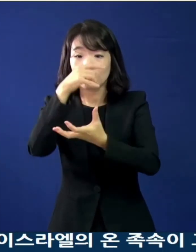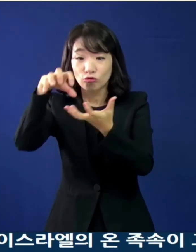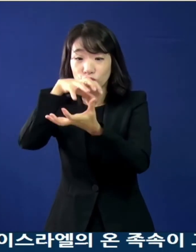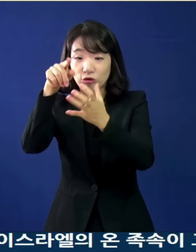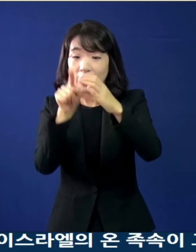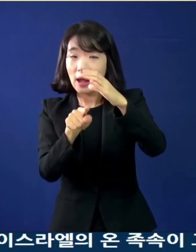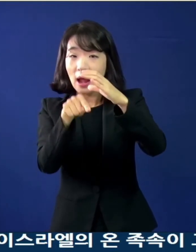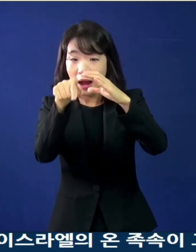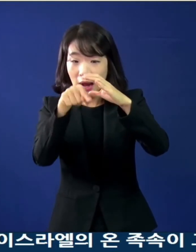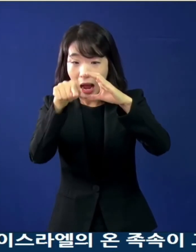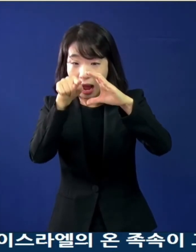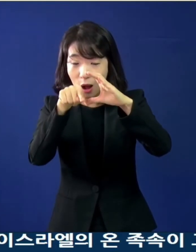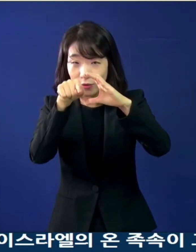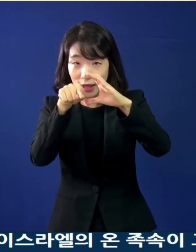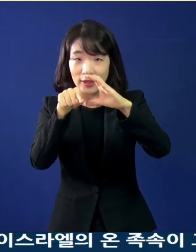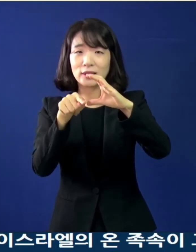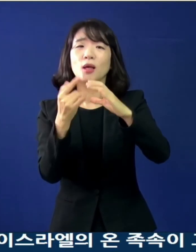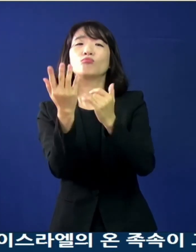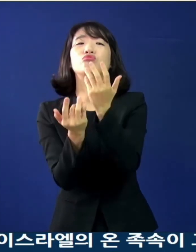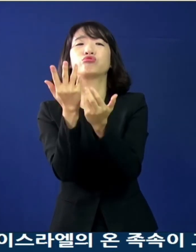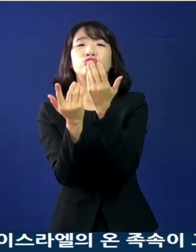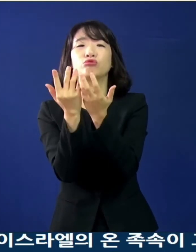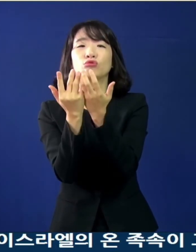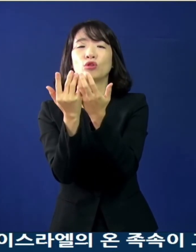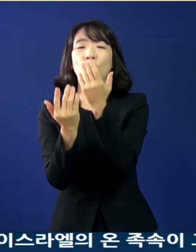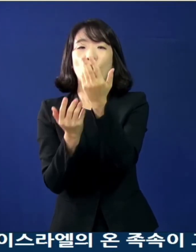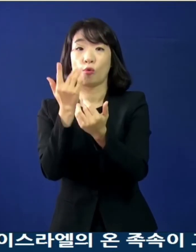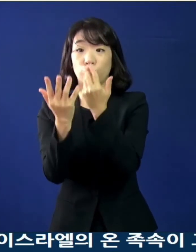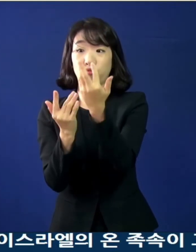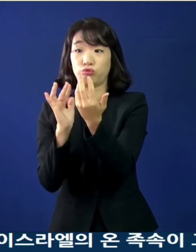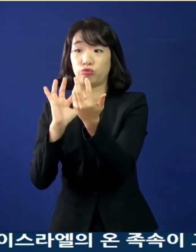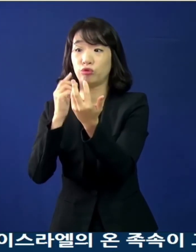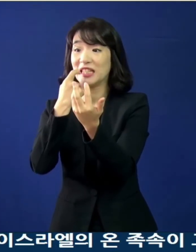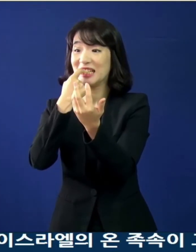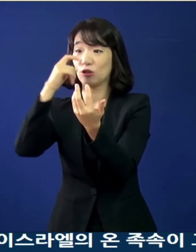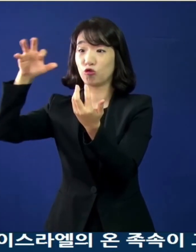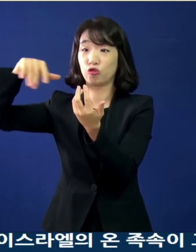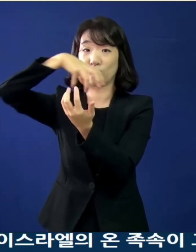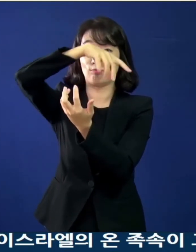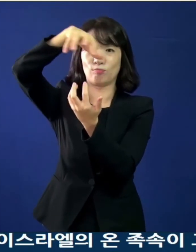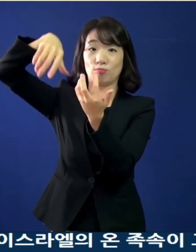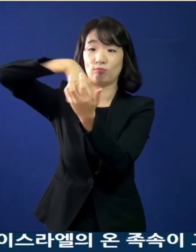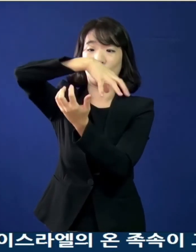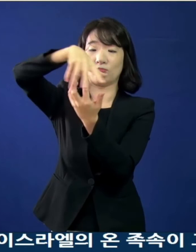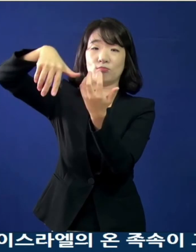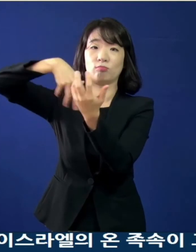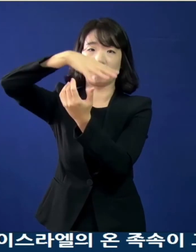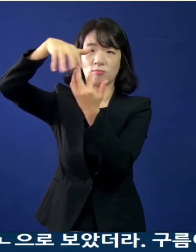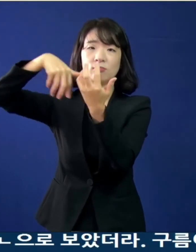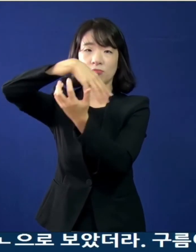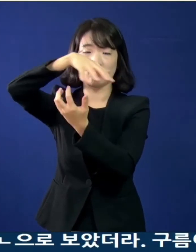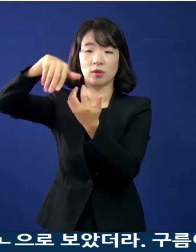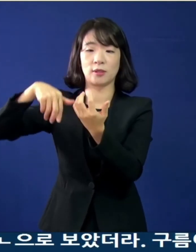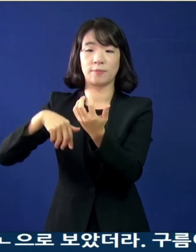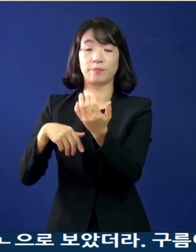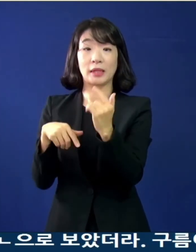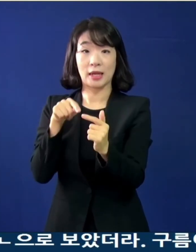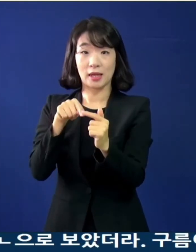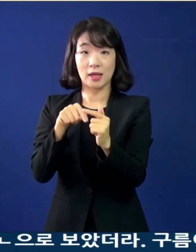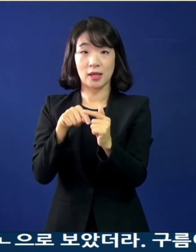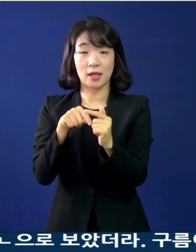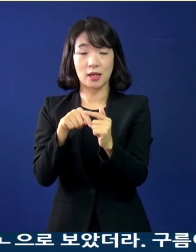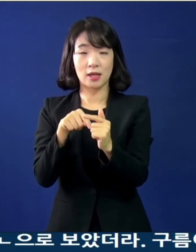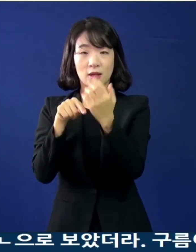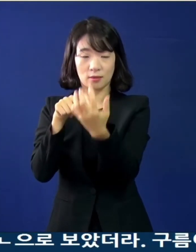겁니다. 그래서 구름 기둥, 불 기둥, 이거는 불구름 기둥이고 속에 불이